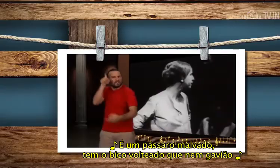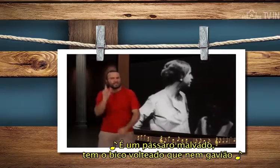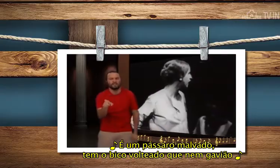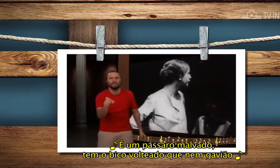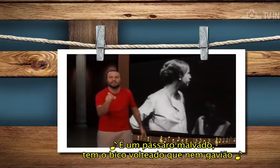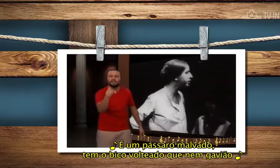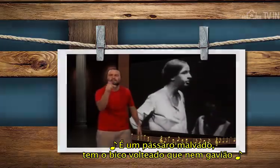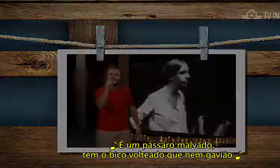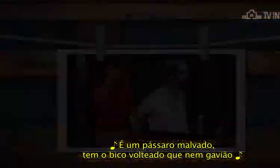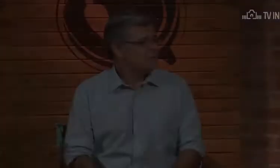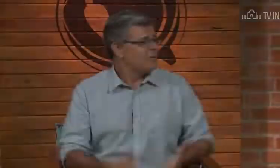nem gavião